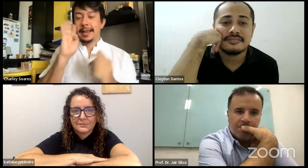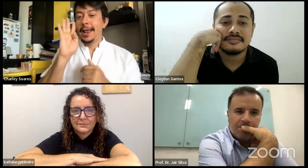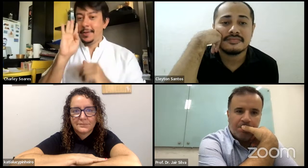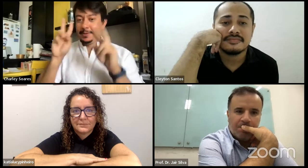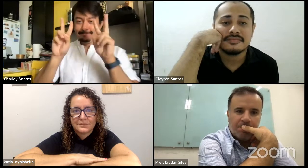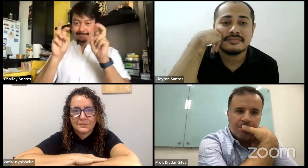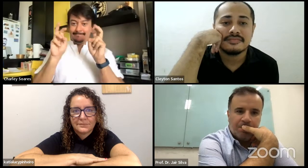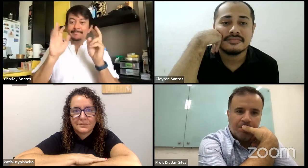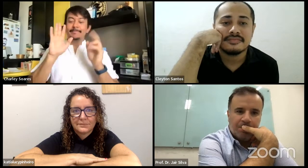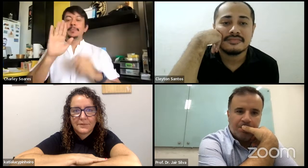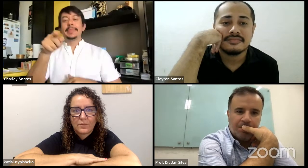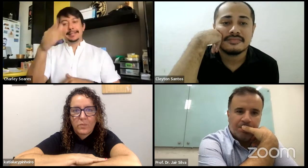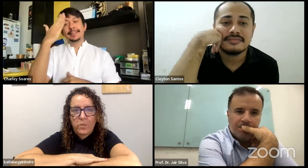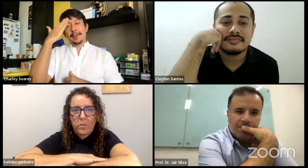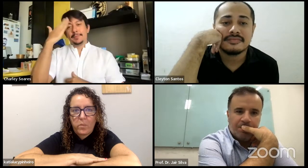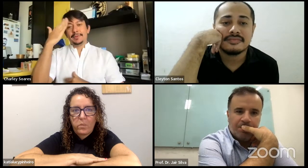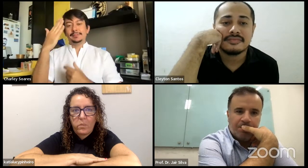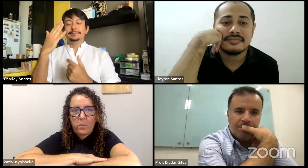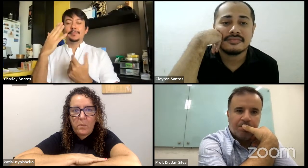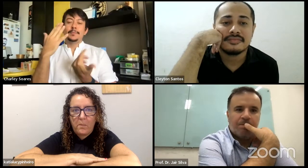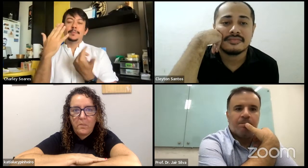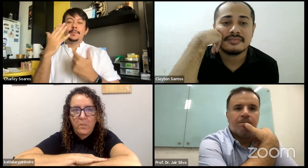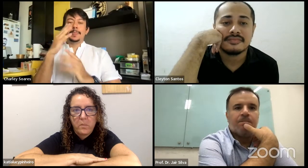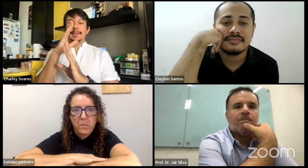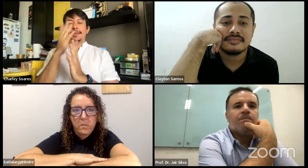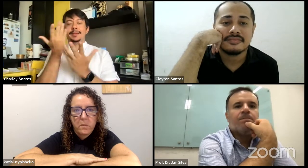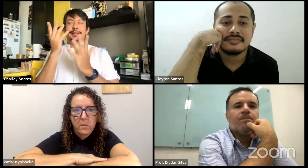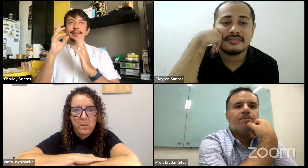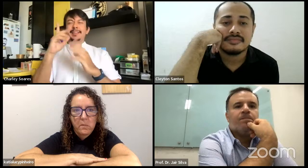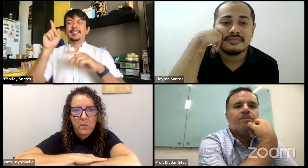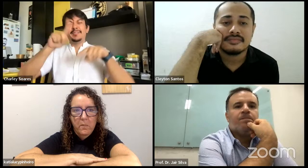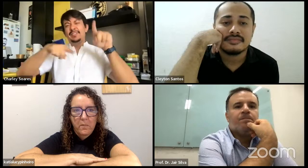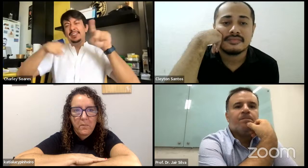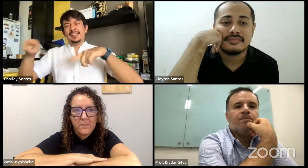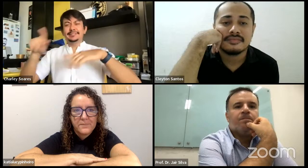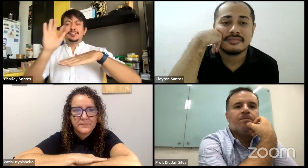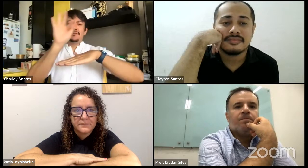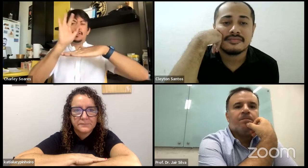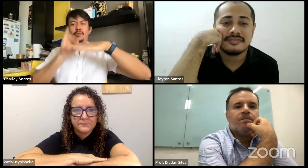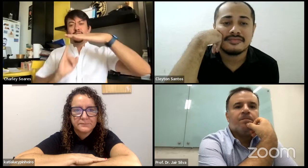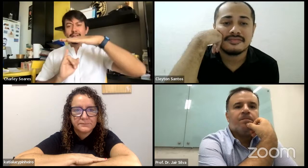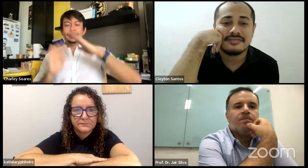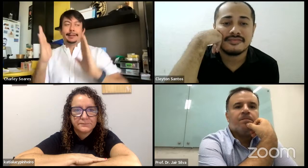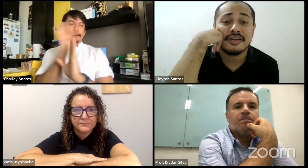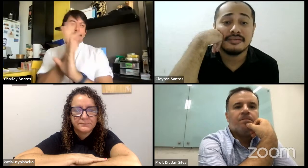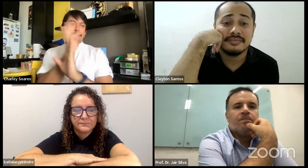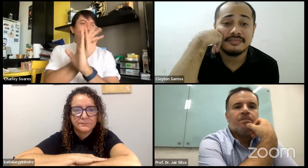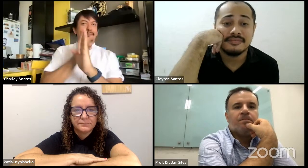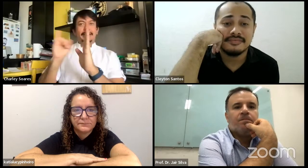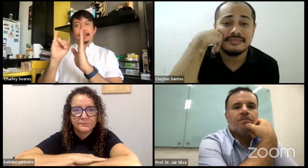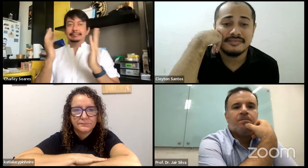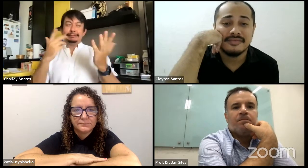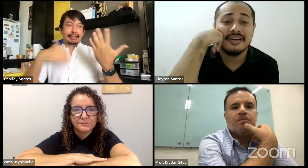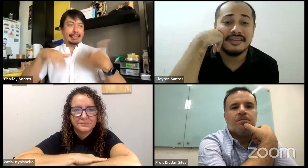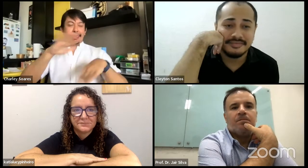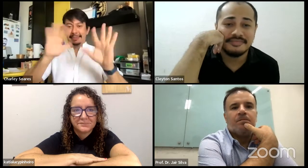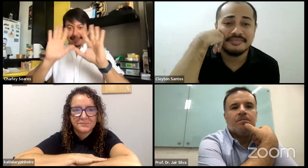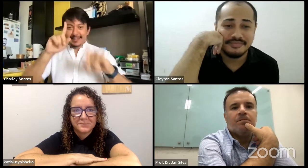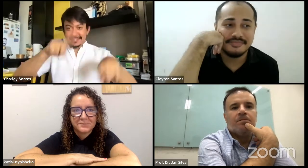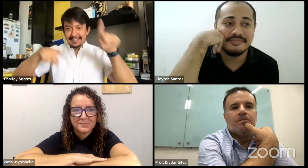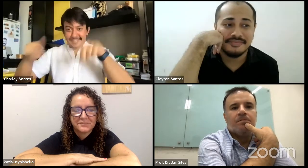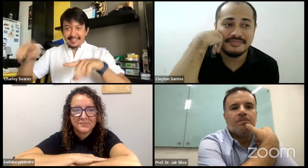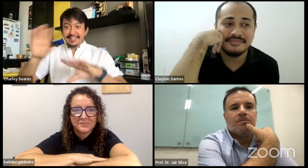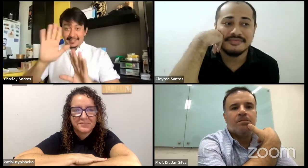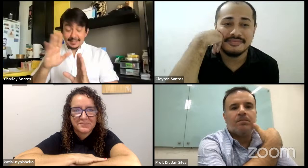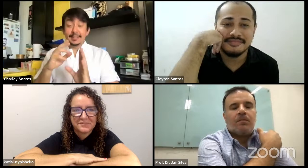Os seus slides. Tem um ponto interessante que eu gostaria de pontuar. Isso